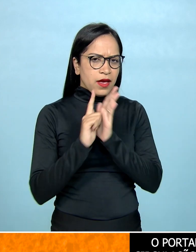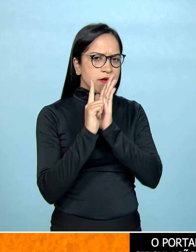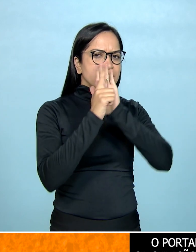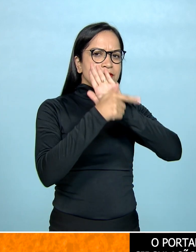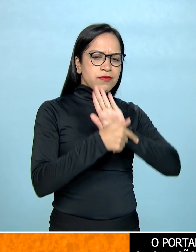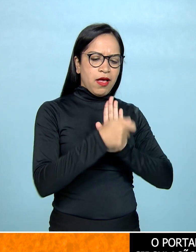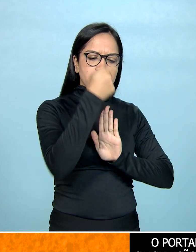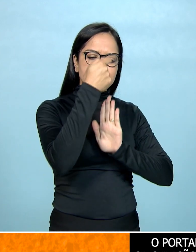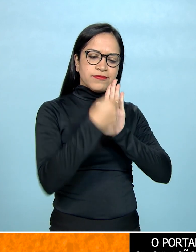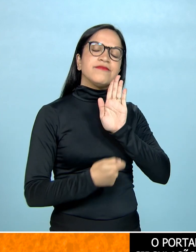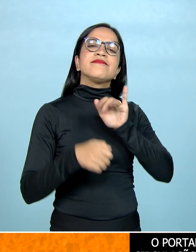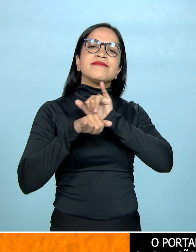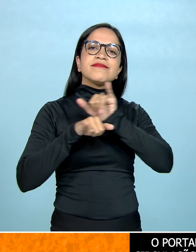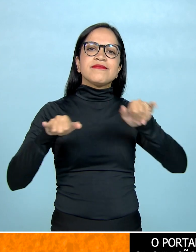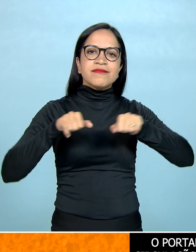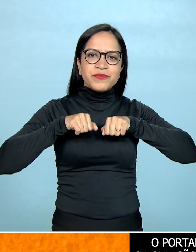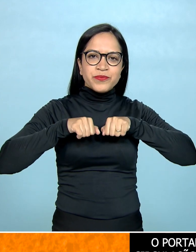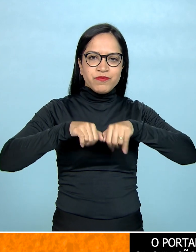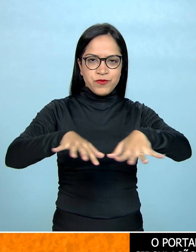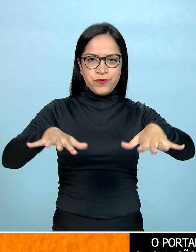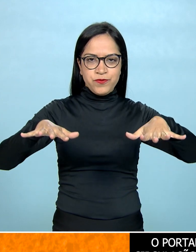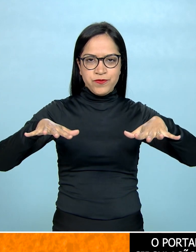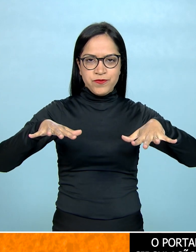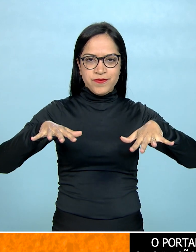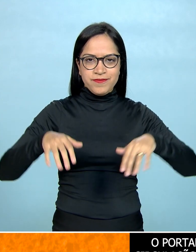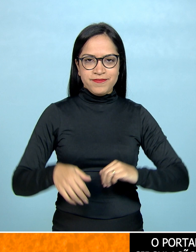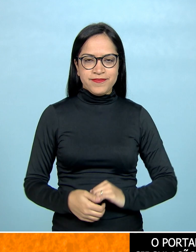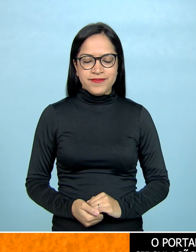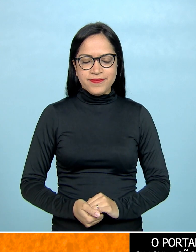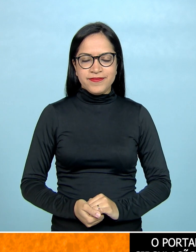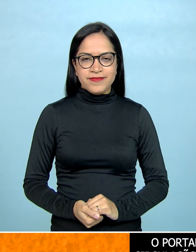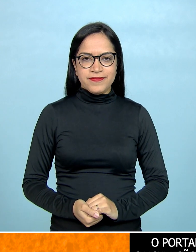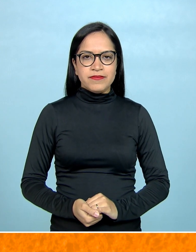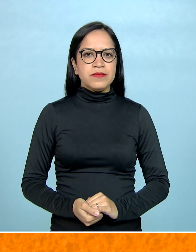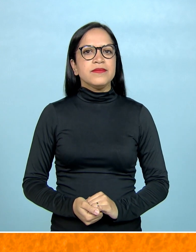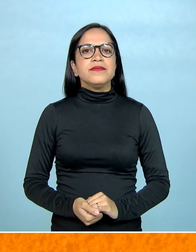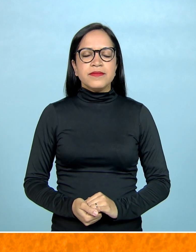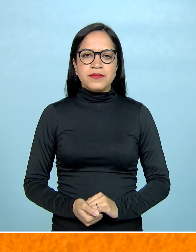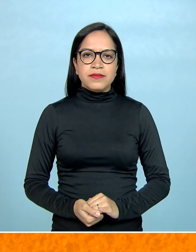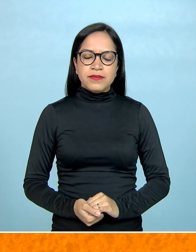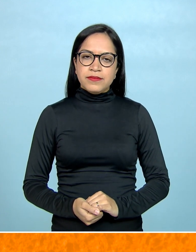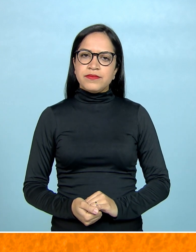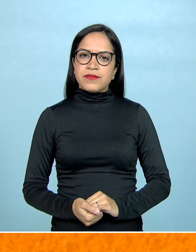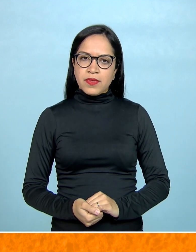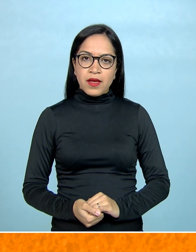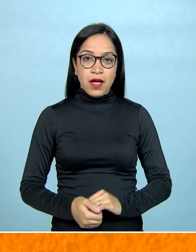O portador para a circulação do gênero.